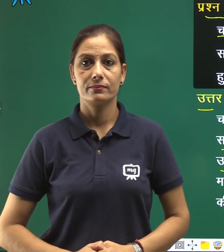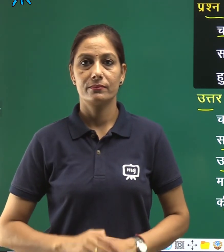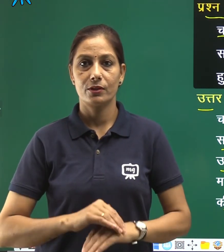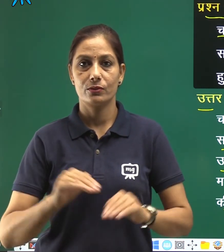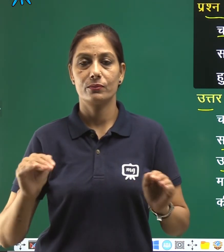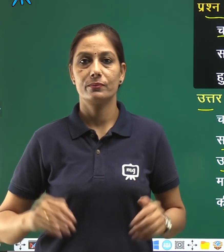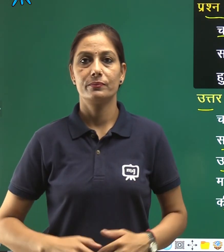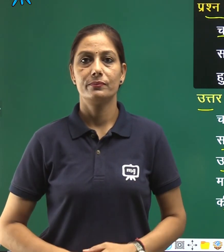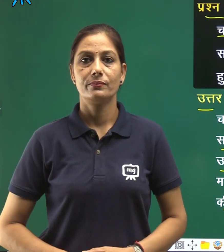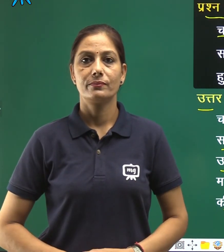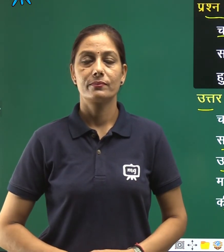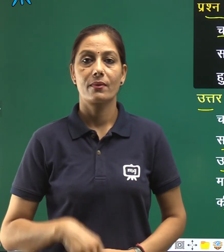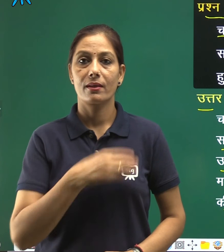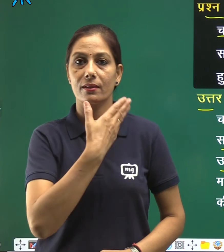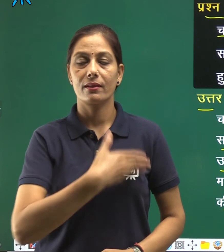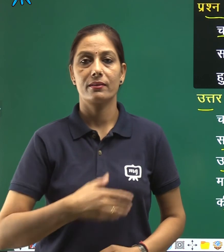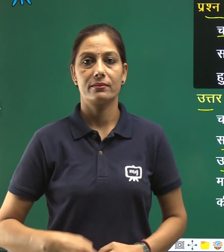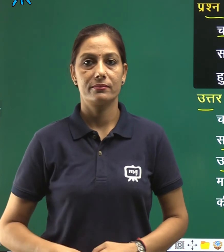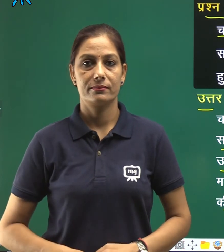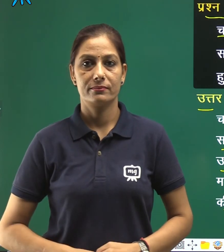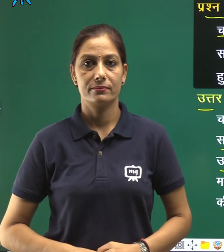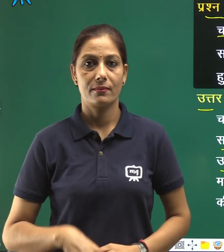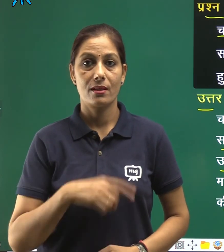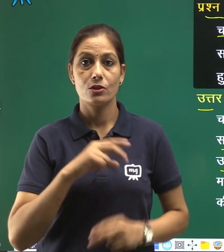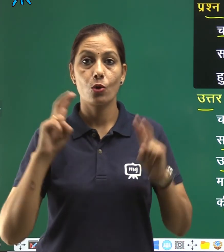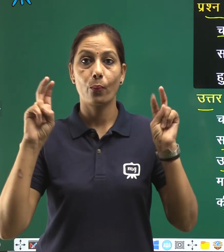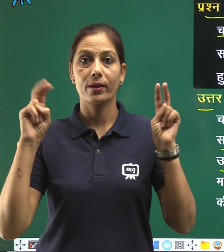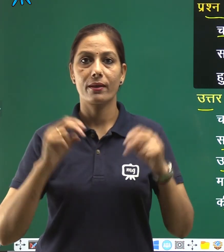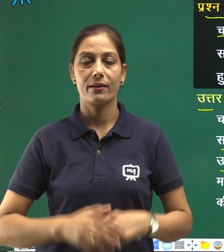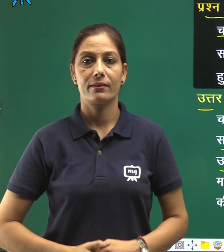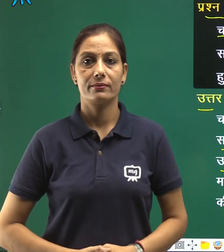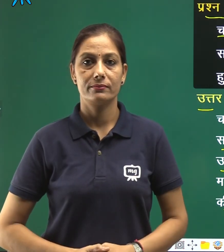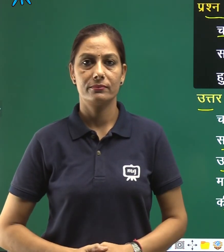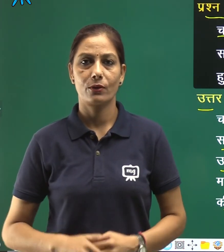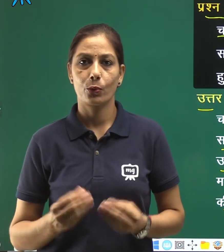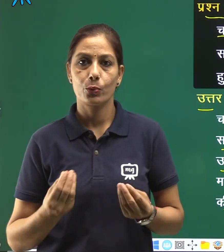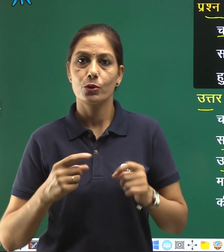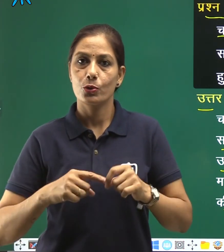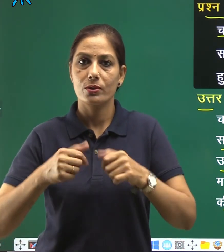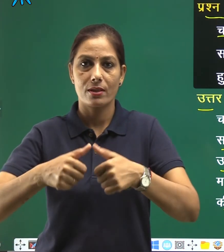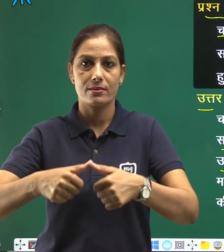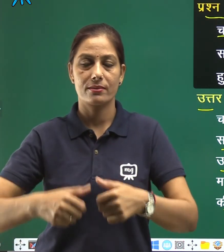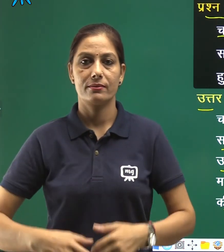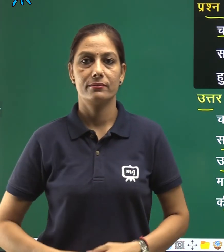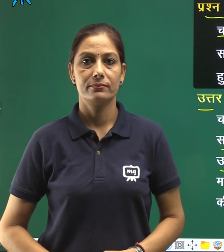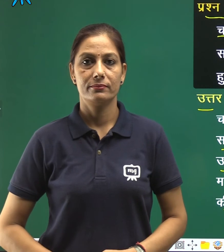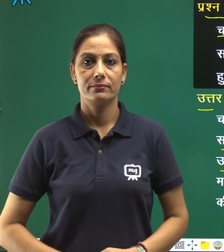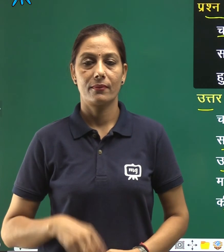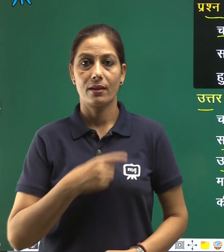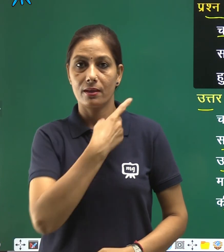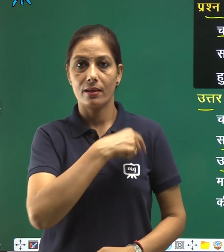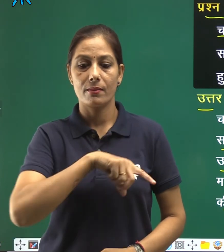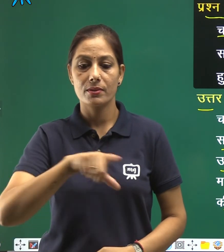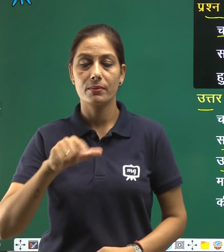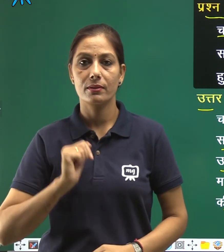बच्चों, ये थे इस अध्याय के कुछ प्रश्नोत्तर। इन्हें